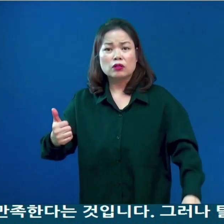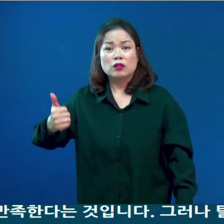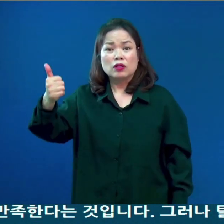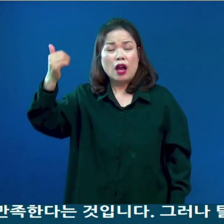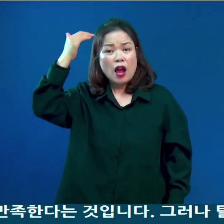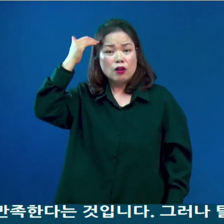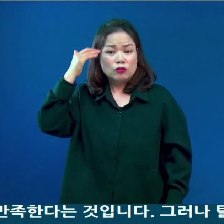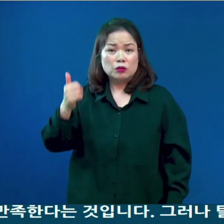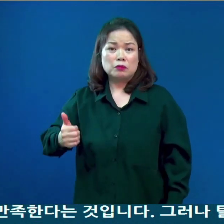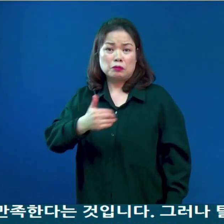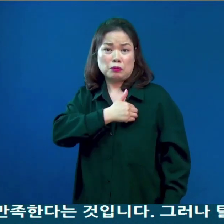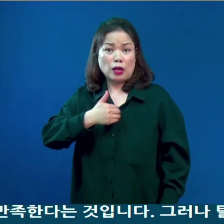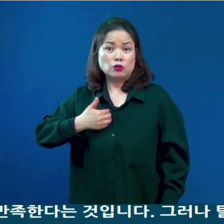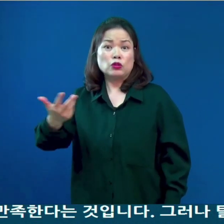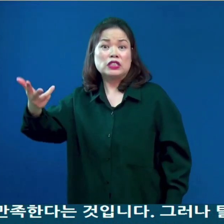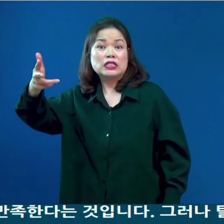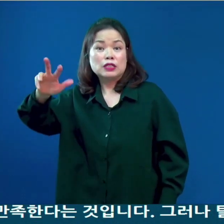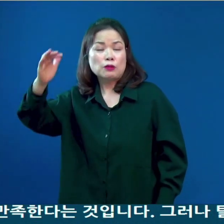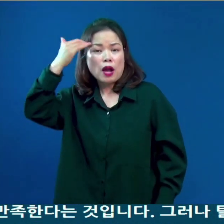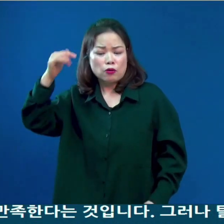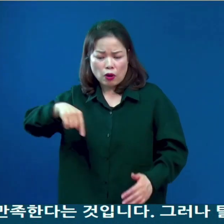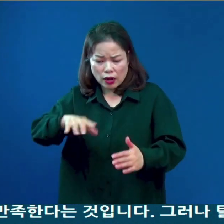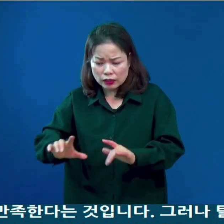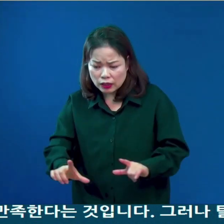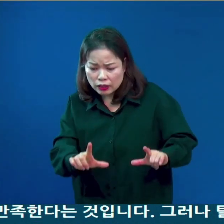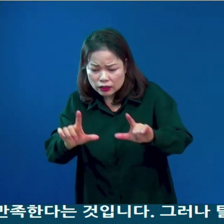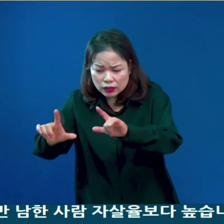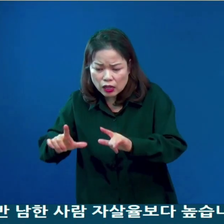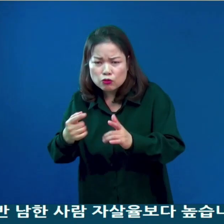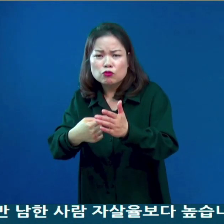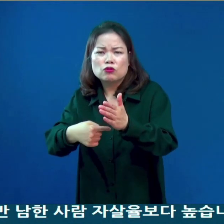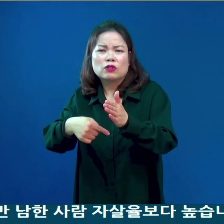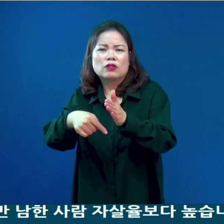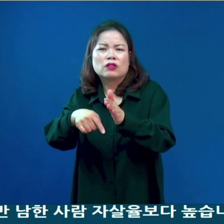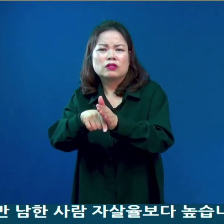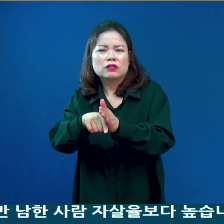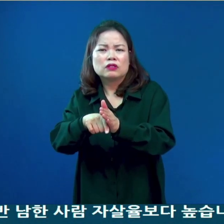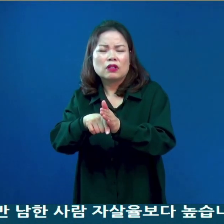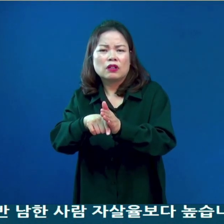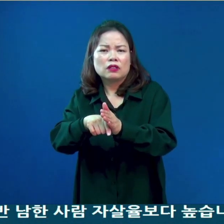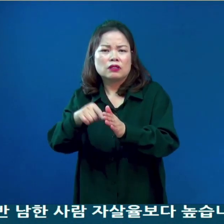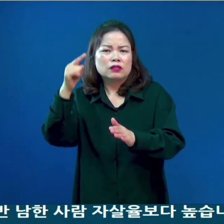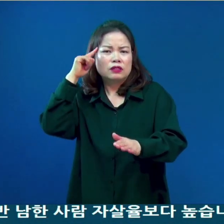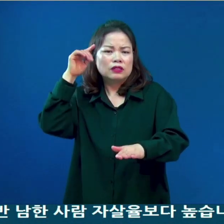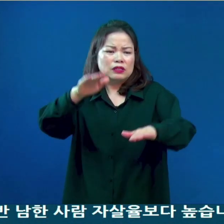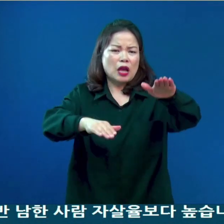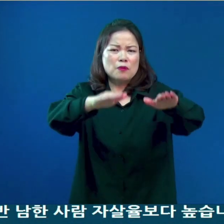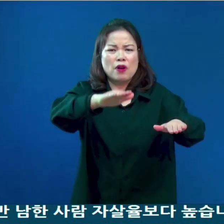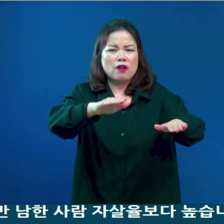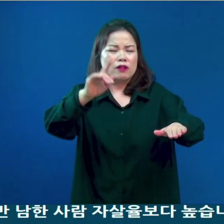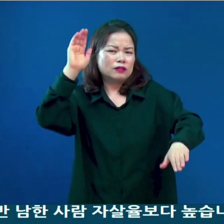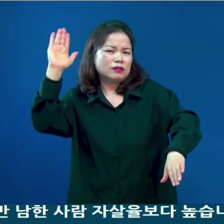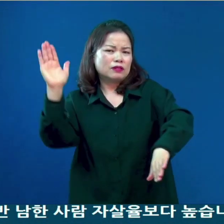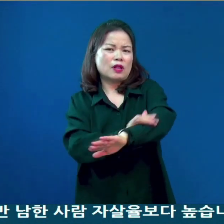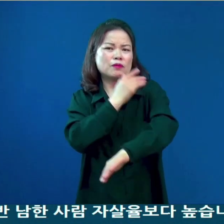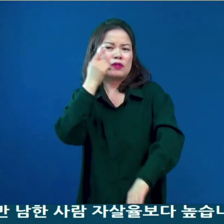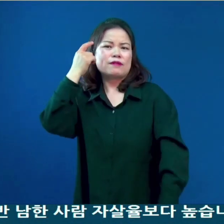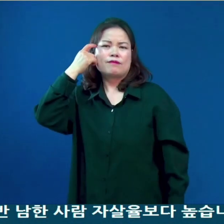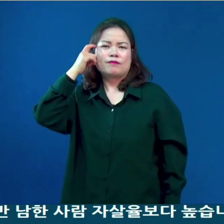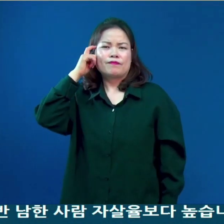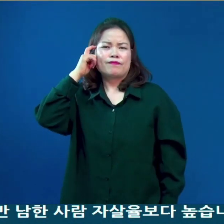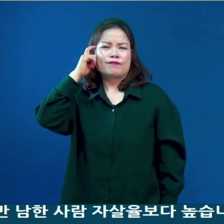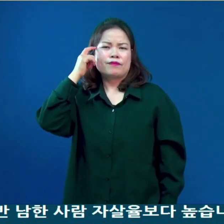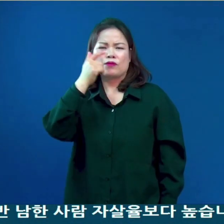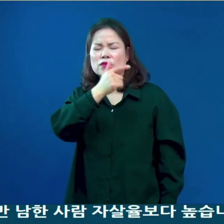만족스럽지만 한국 내에서 같이 살려고 하다 보니까 이 차별과 편견,